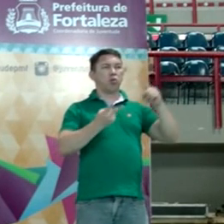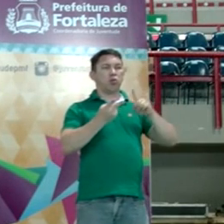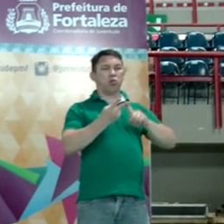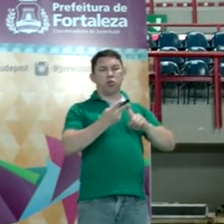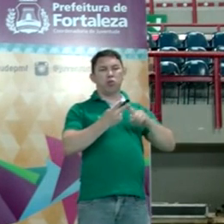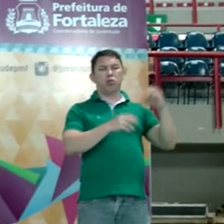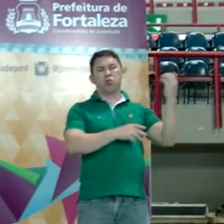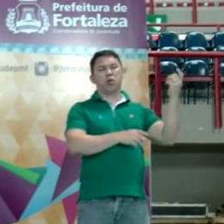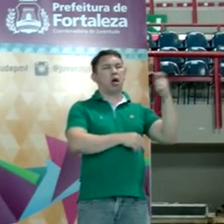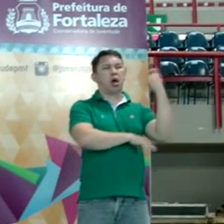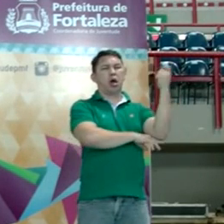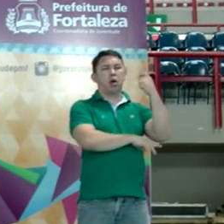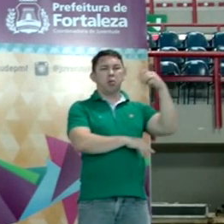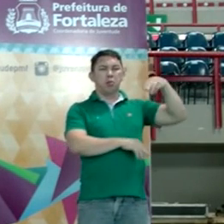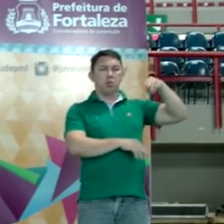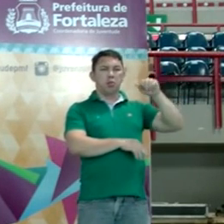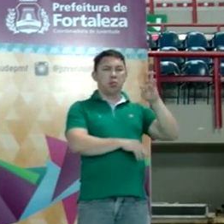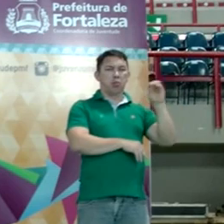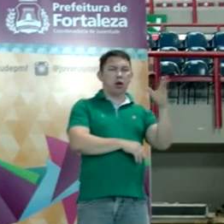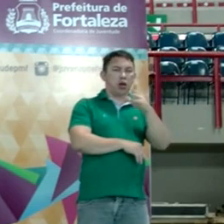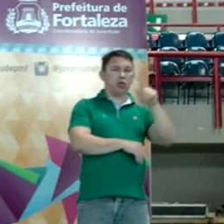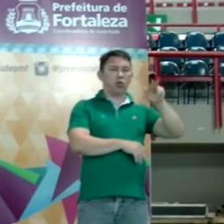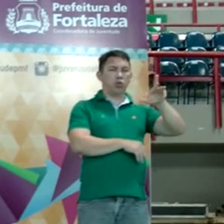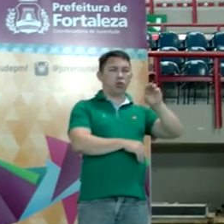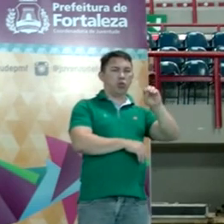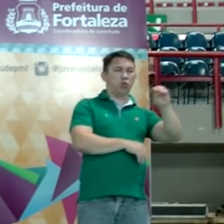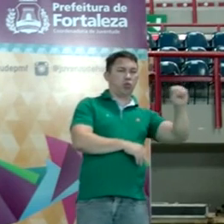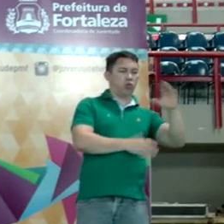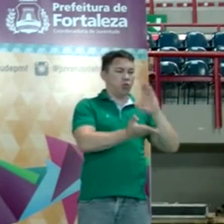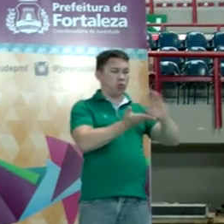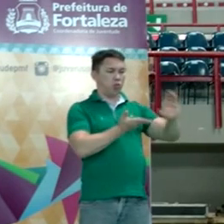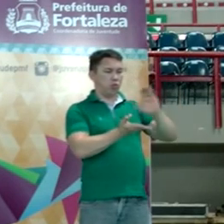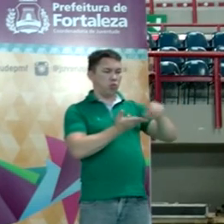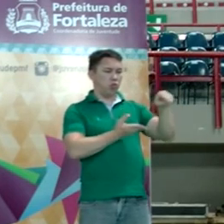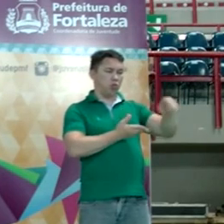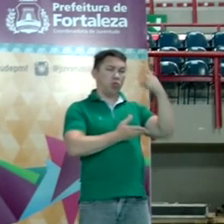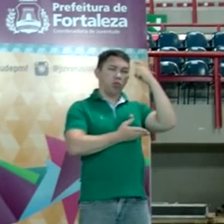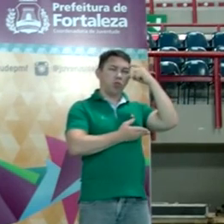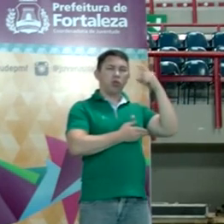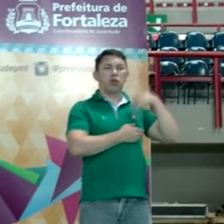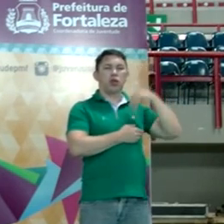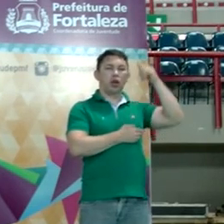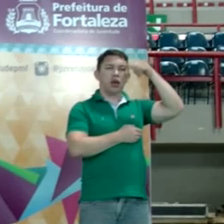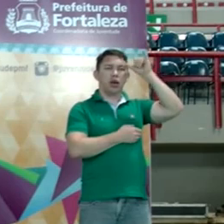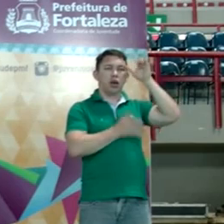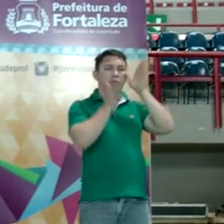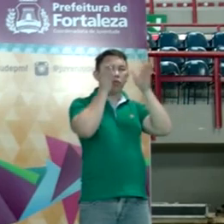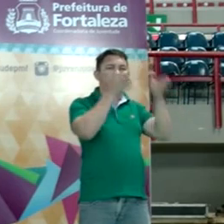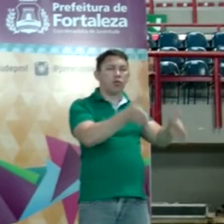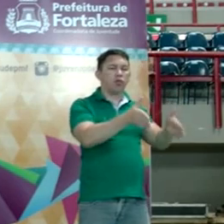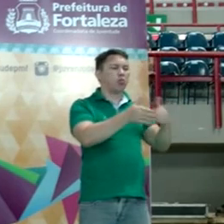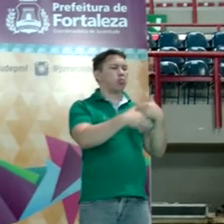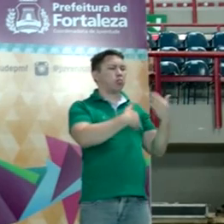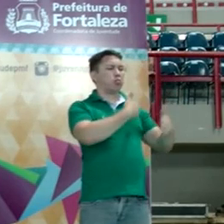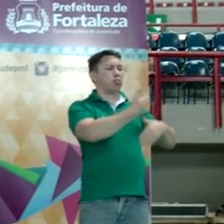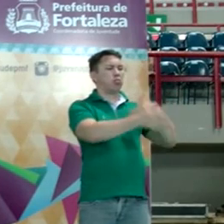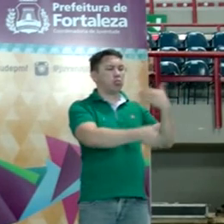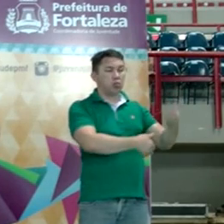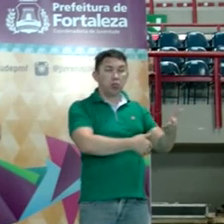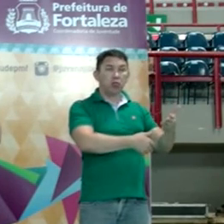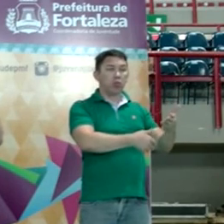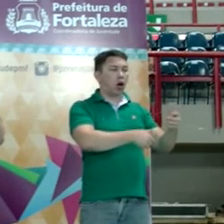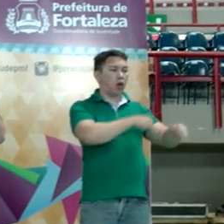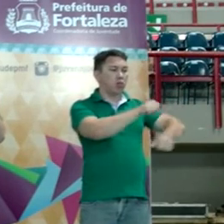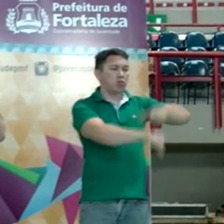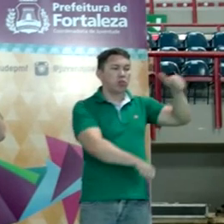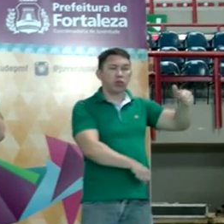ia para o Mato Grosso, o cara perguntava para onde você estava indo, você estava investindo lá, ele já sabia que tu estava criando gado. Aí, com o tempo,